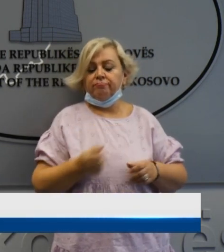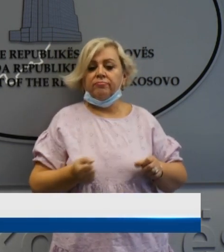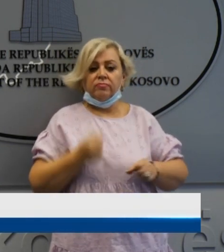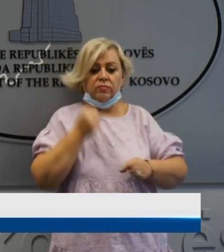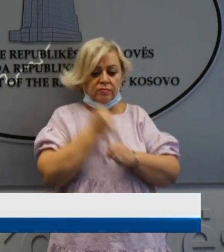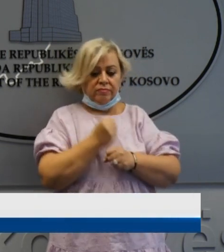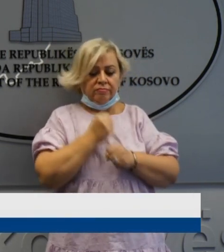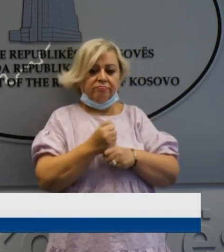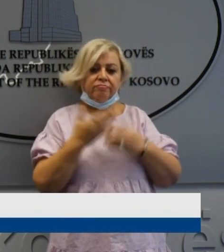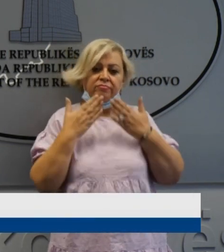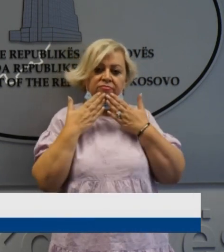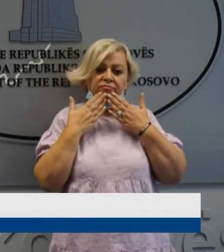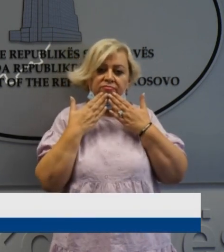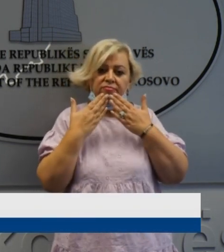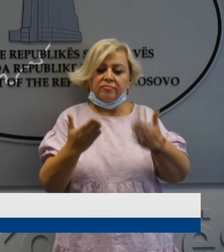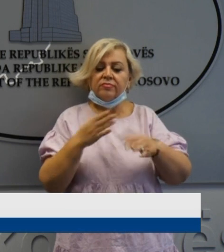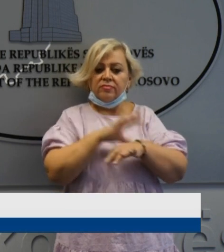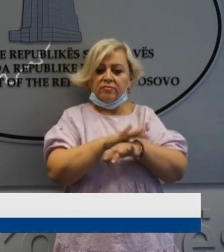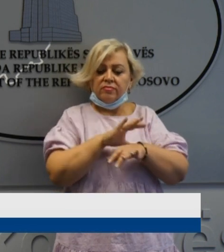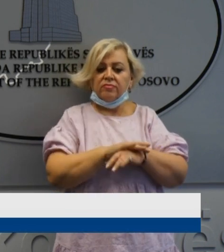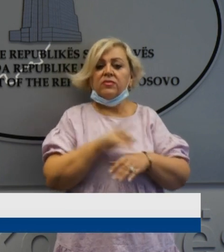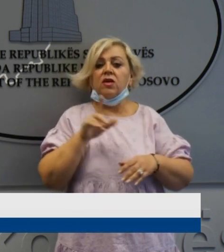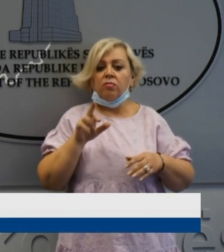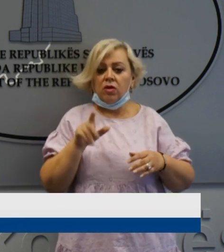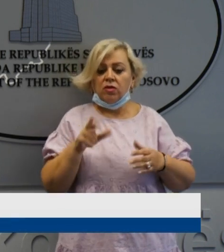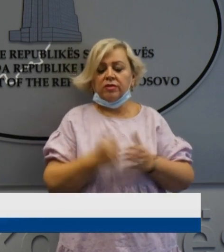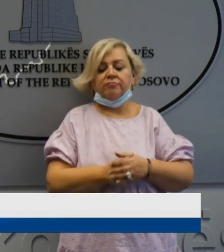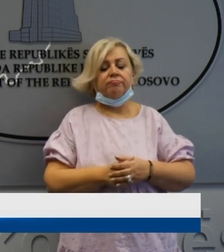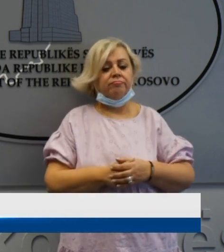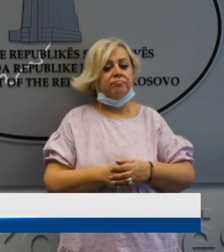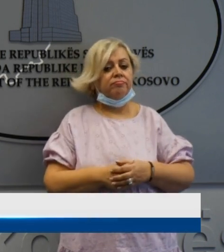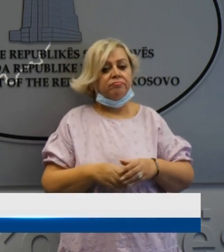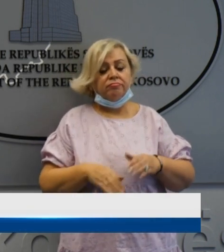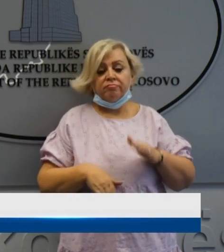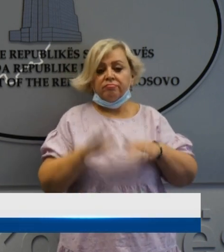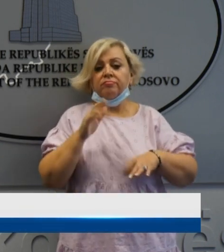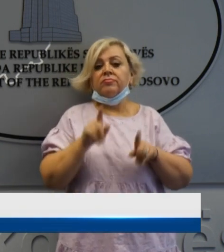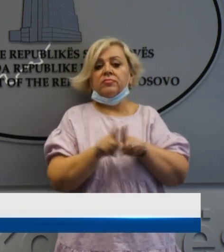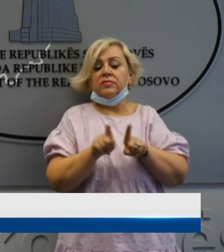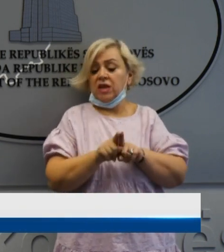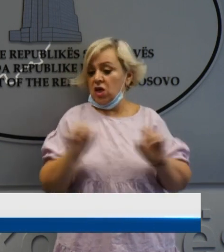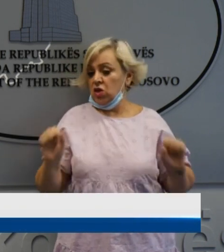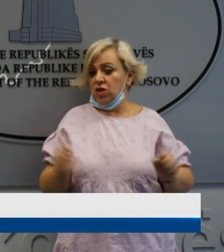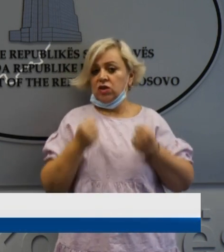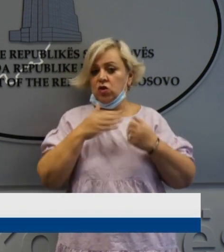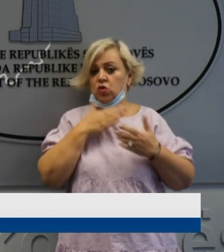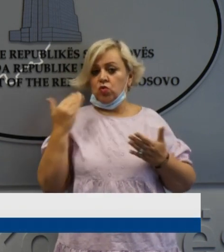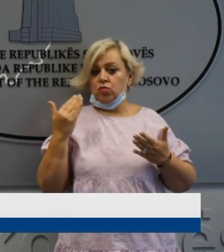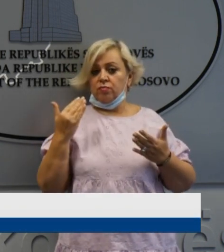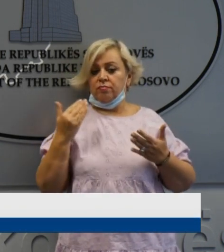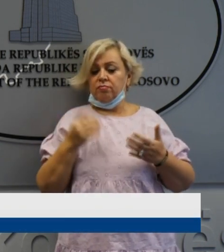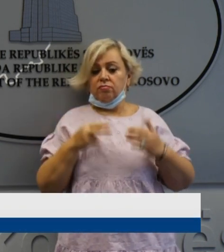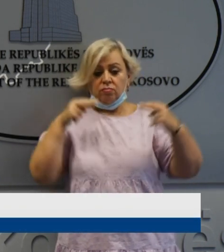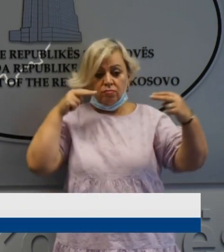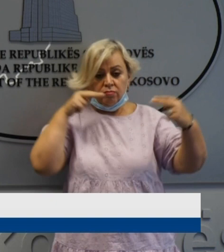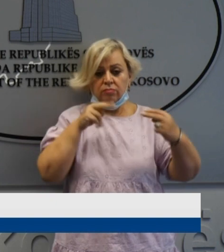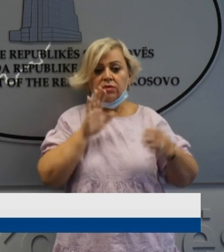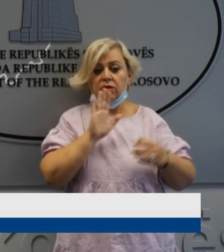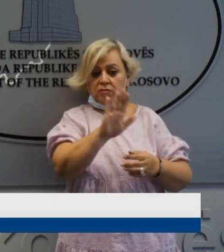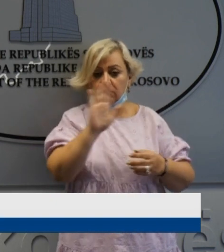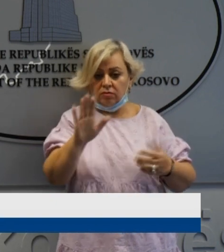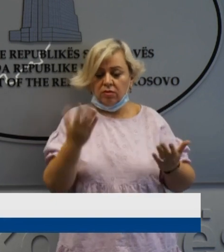angazhimit personelit shëndetësor në spitale, janë rritur dukshëm kapacitetet dhe përkundër vështirësive të shumta me të cilat po përballen